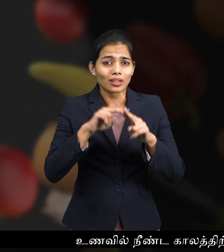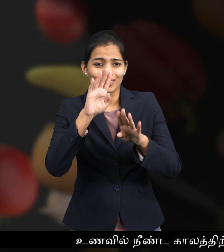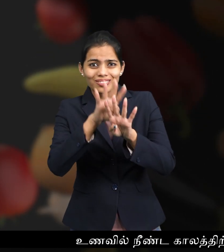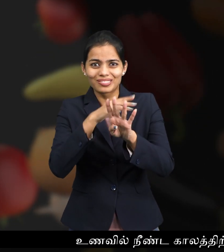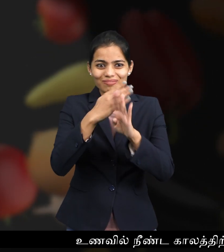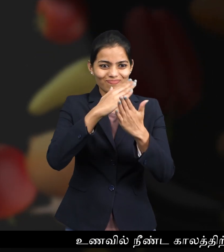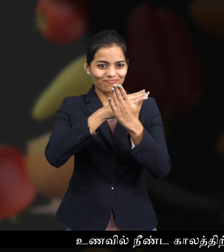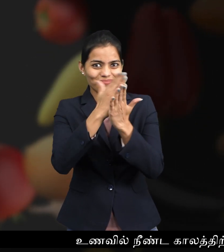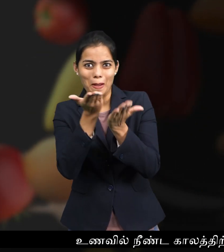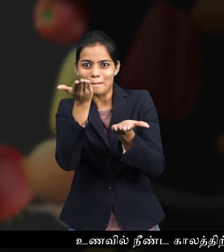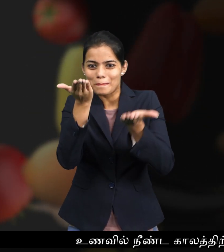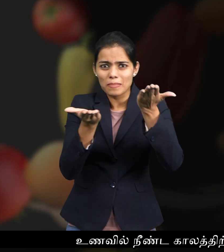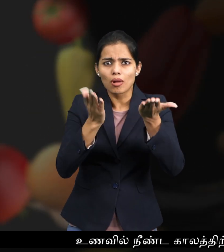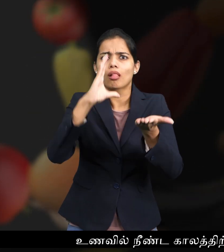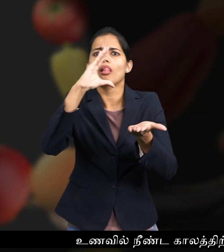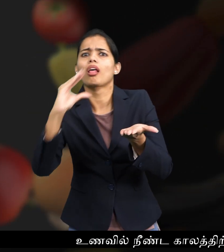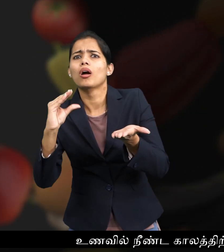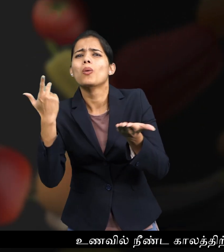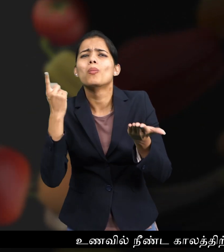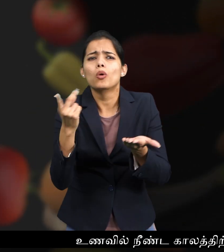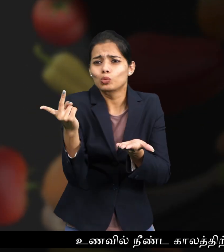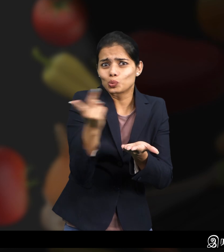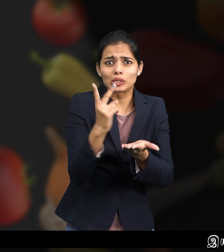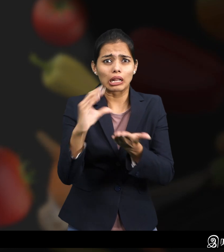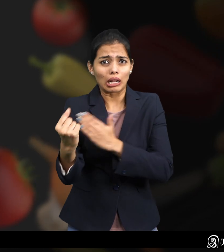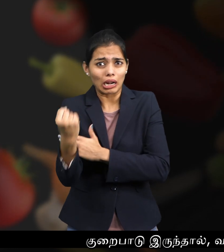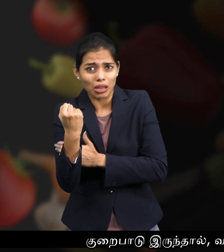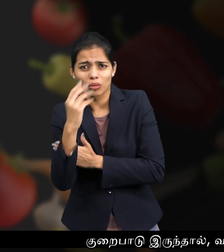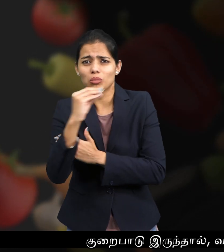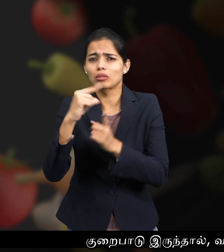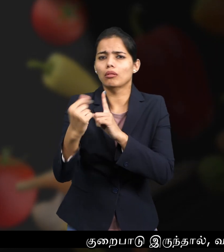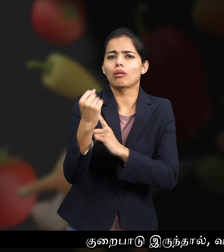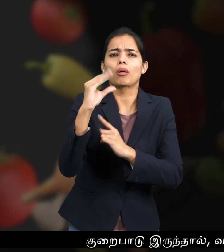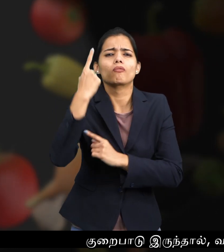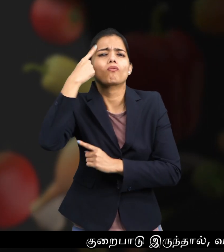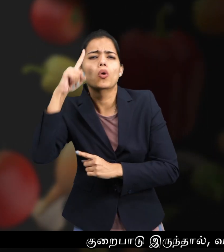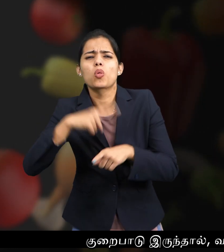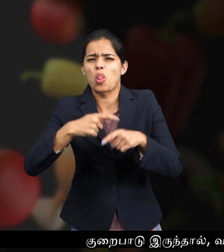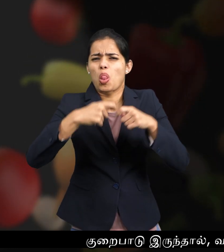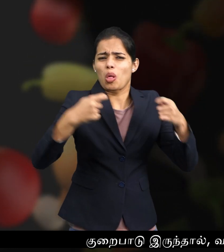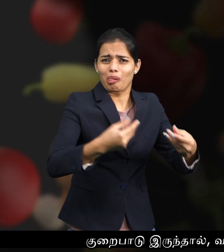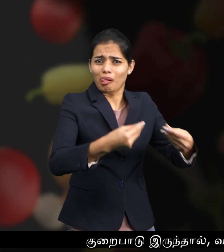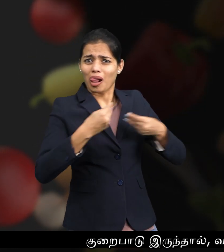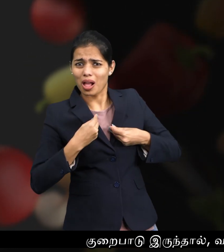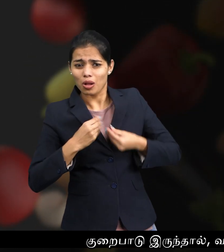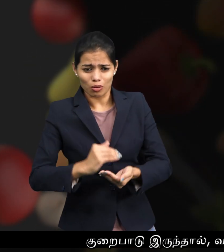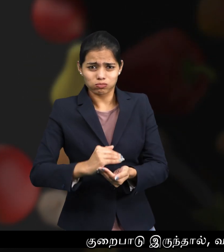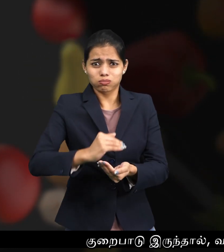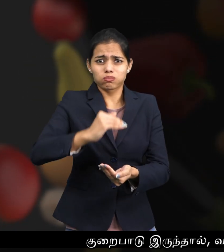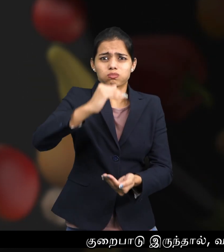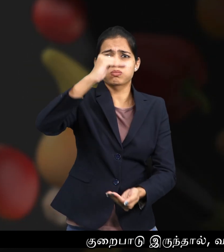உணவில் நீண்ட காலத்திற்கு மாவுச்சத்து மற்றும் புரதங்கள் இரண்டிலும் குறைபாடு இருந்தால் வளர்ச்சி முற்றிலும்